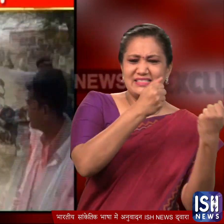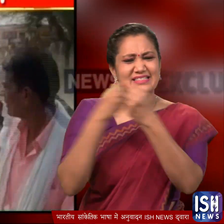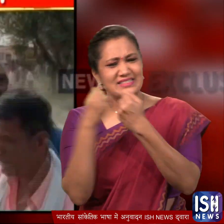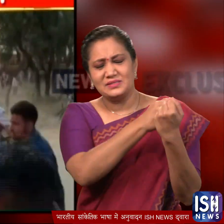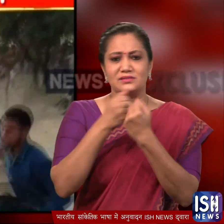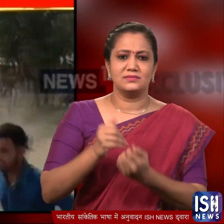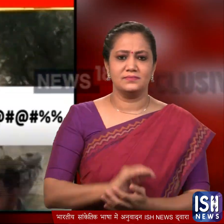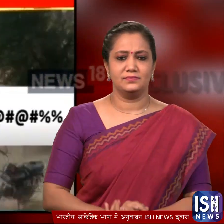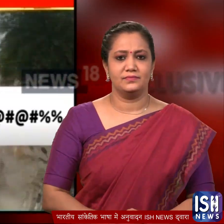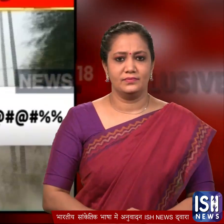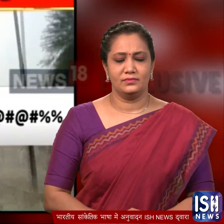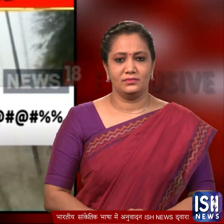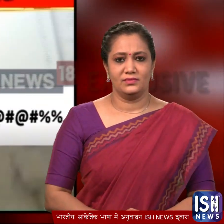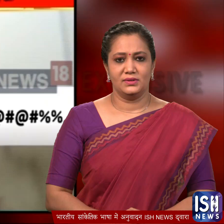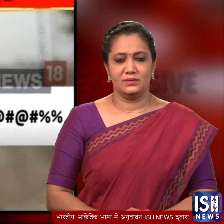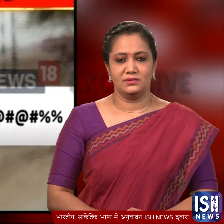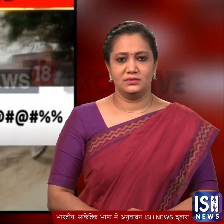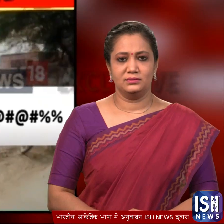दिए।